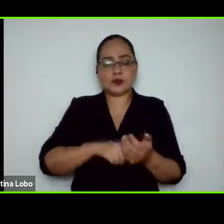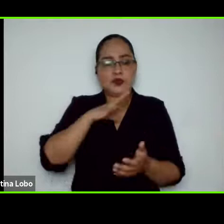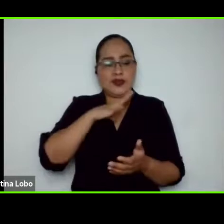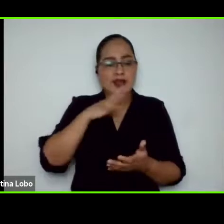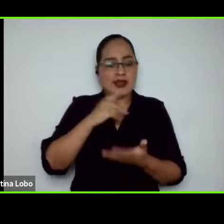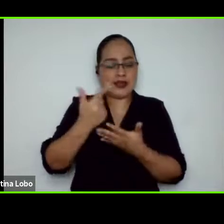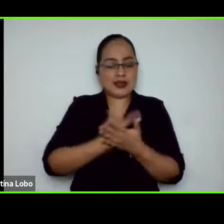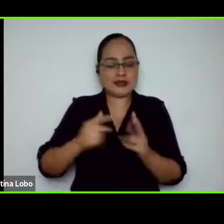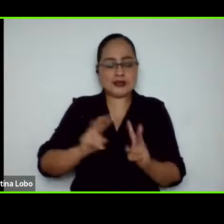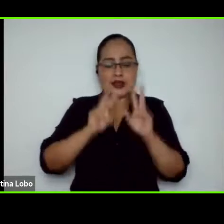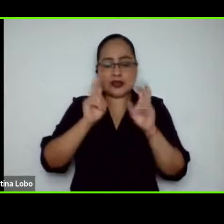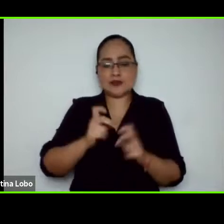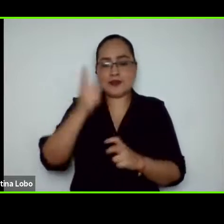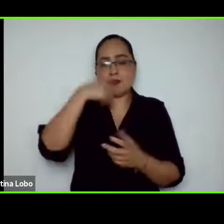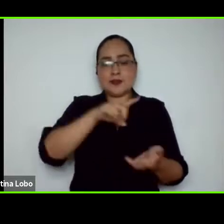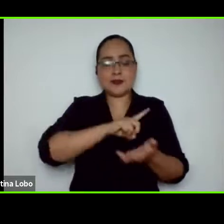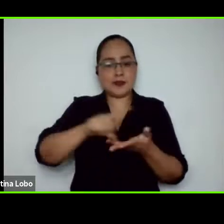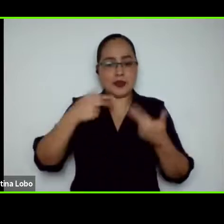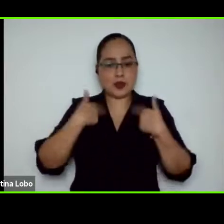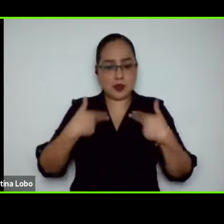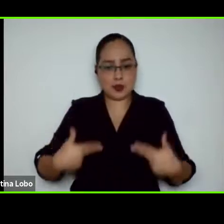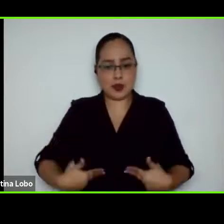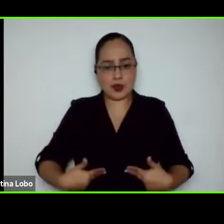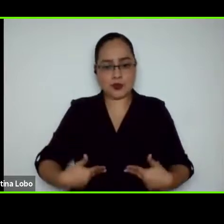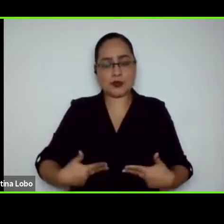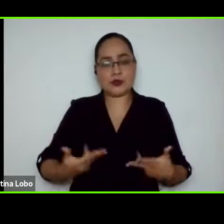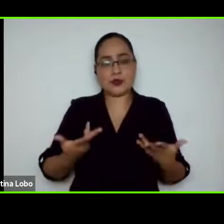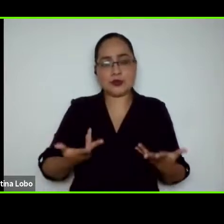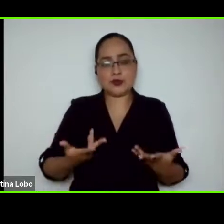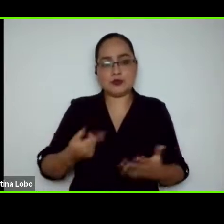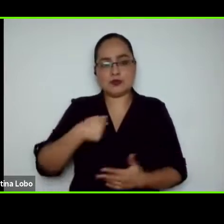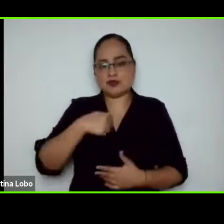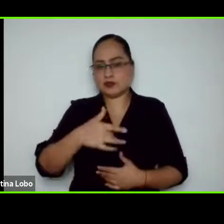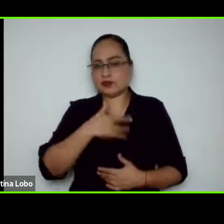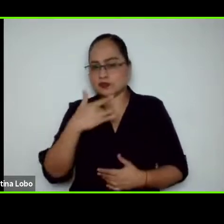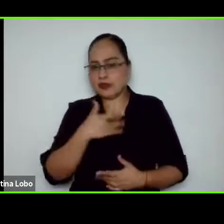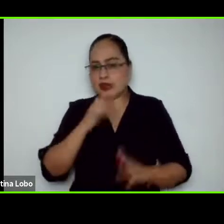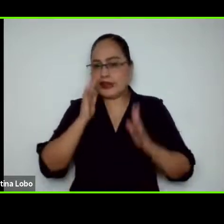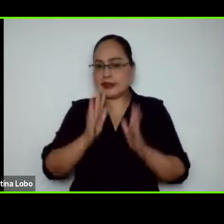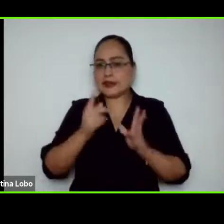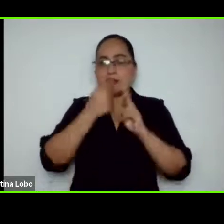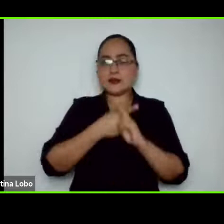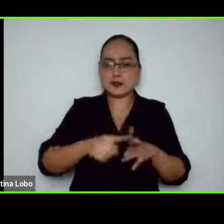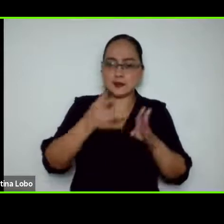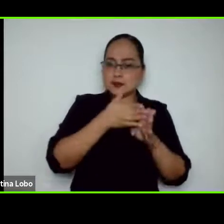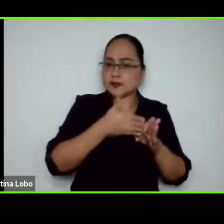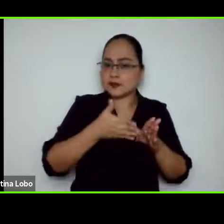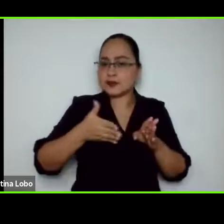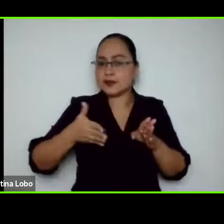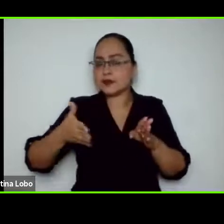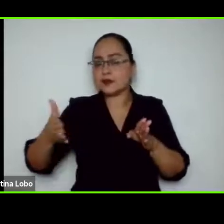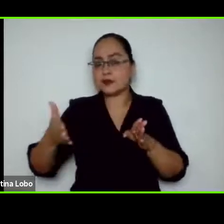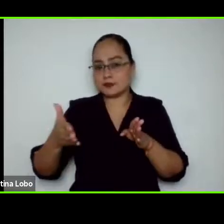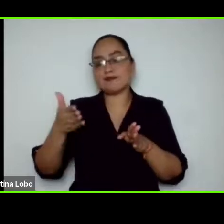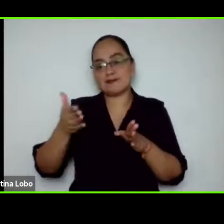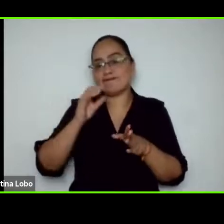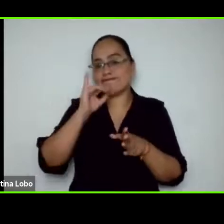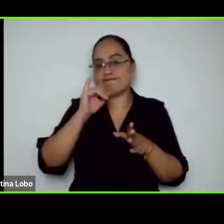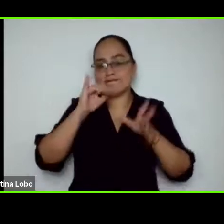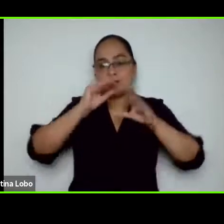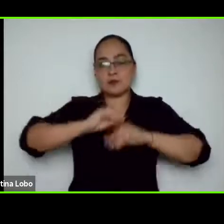Una agenda que, yo decía, se detona gracias, es evidente que empieza a